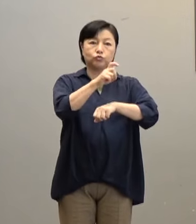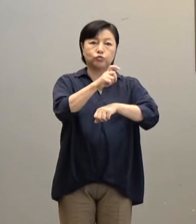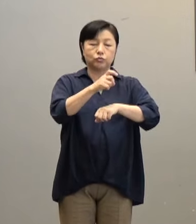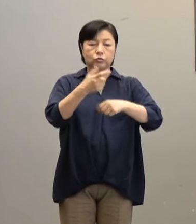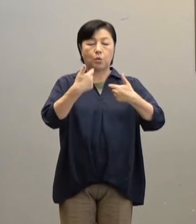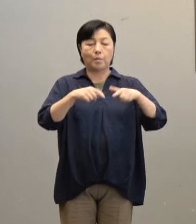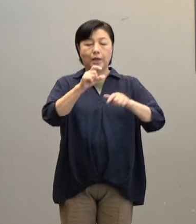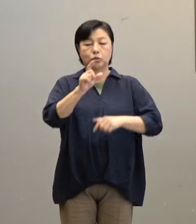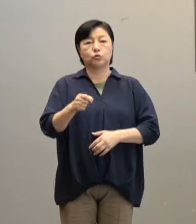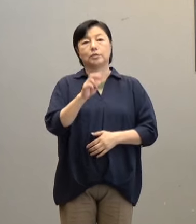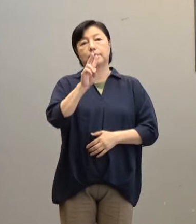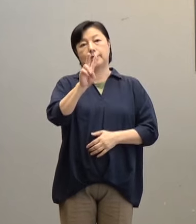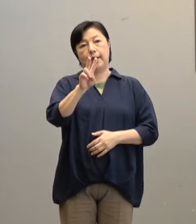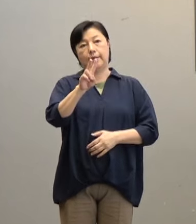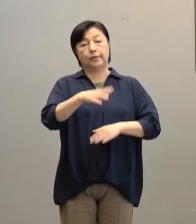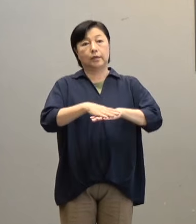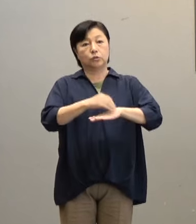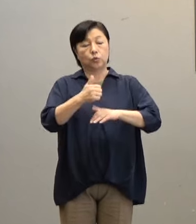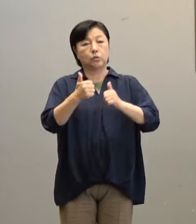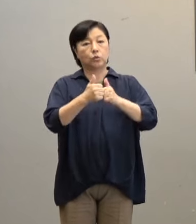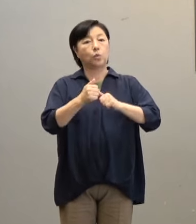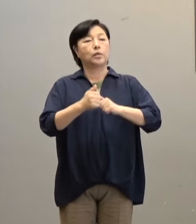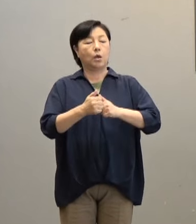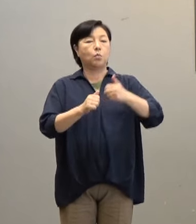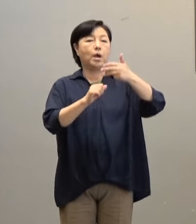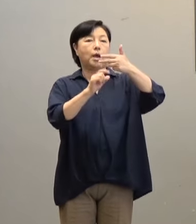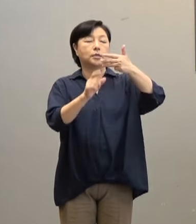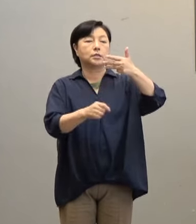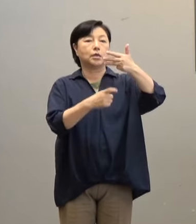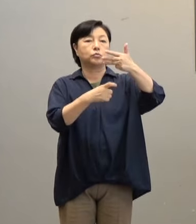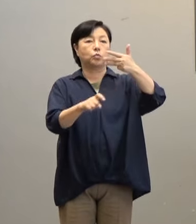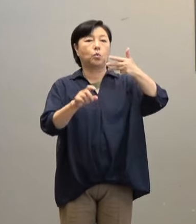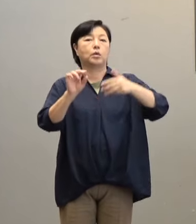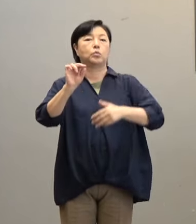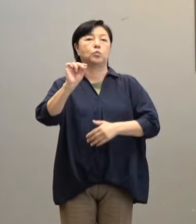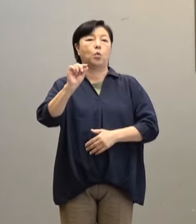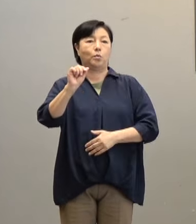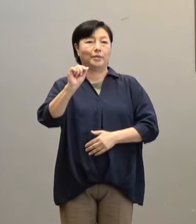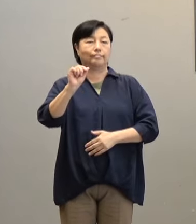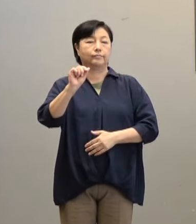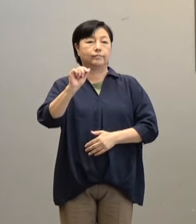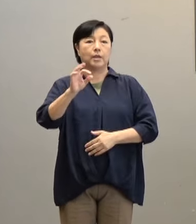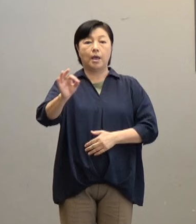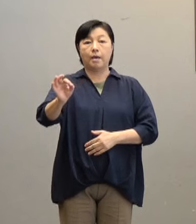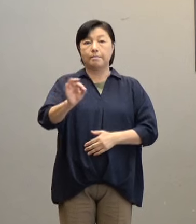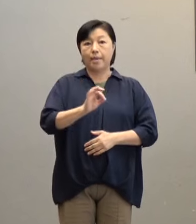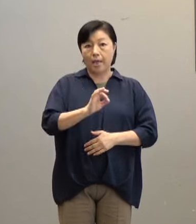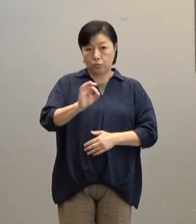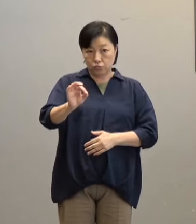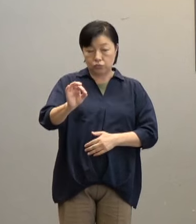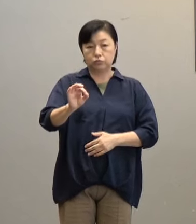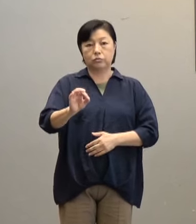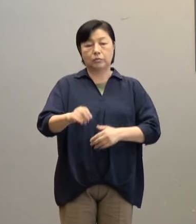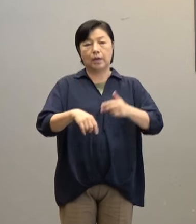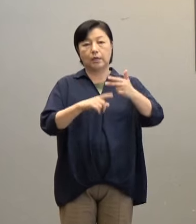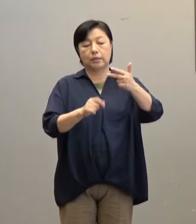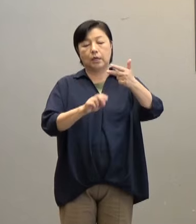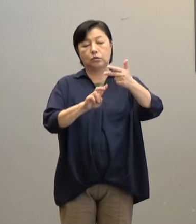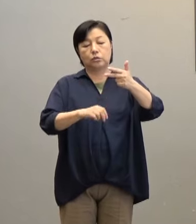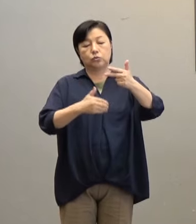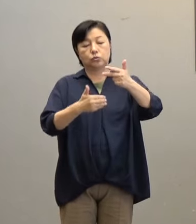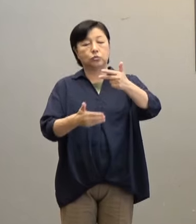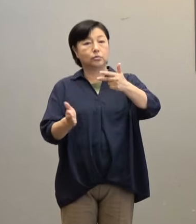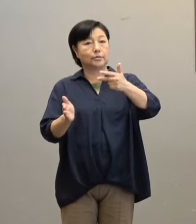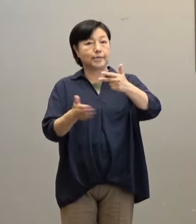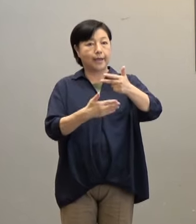回行います。なお初回の相談日は8月10日土曜日となります。またメールによる相談は7月29日から受